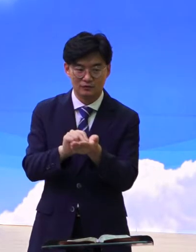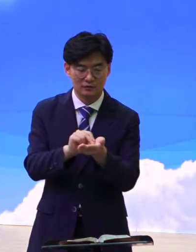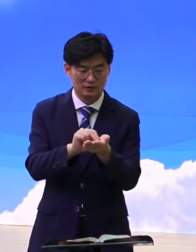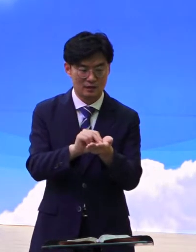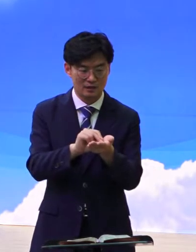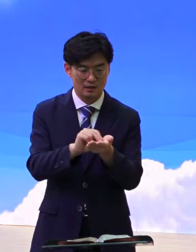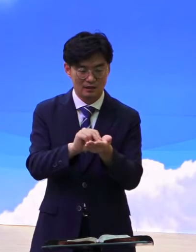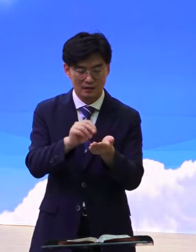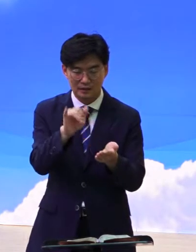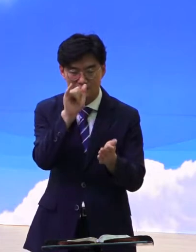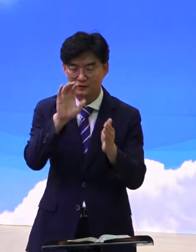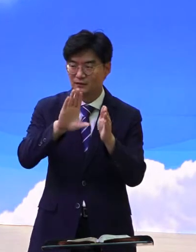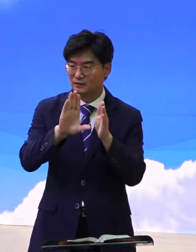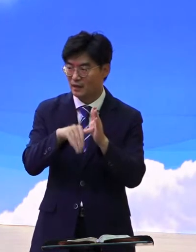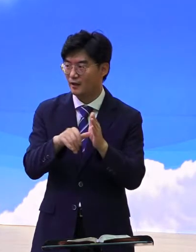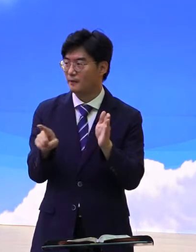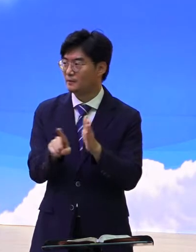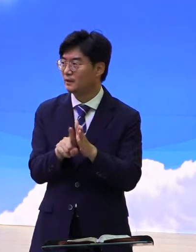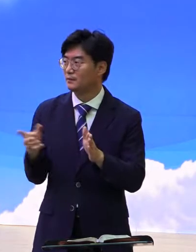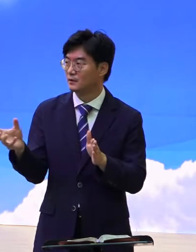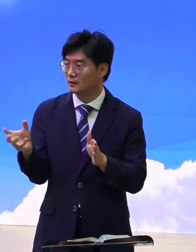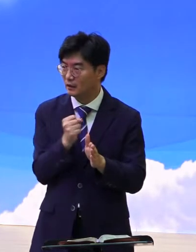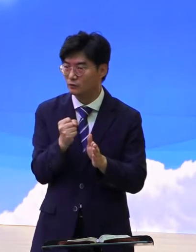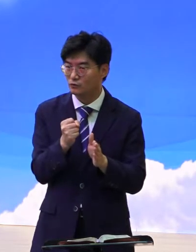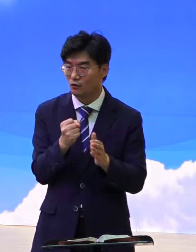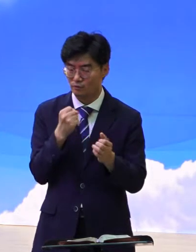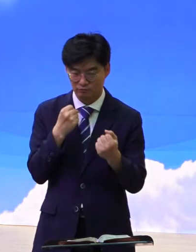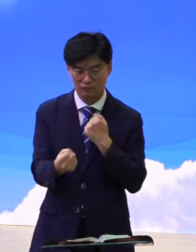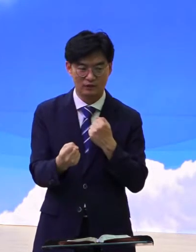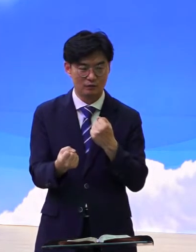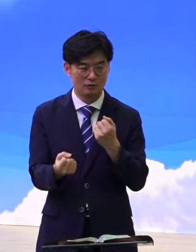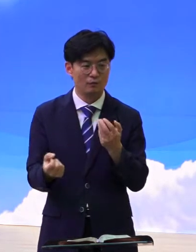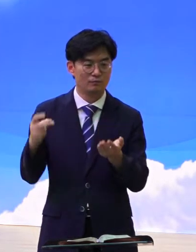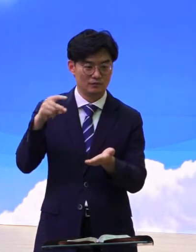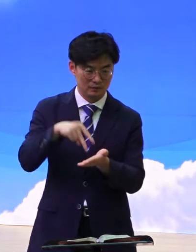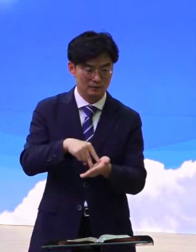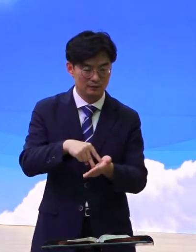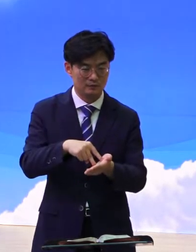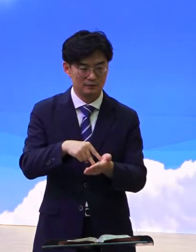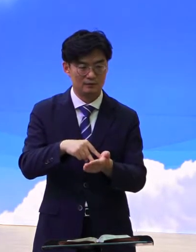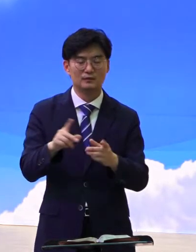그것을 이겨내며 주님과 동행하며 승리하는 삶을 살아가겠습니다.